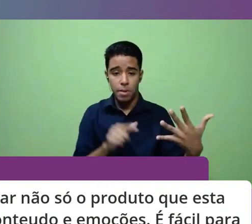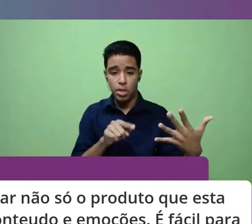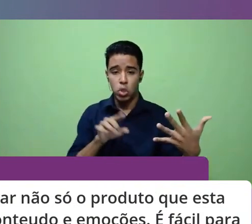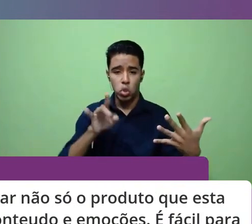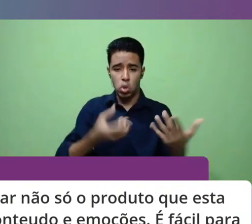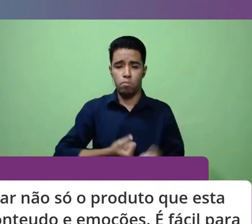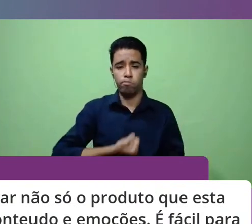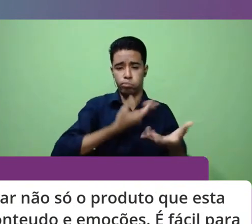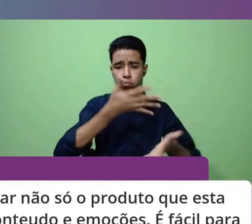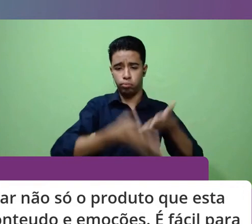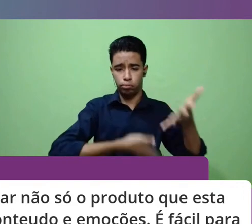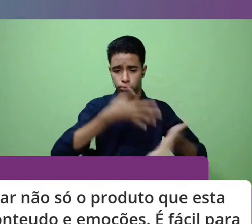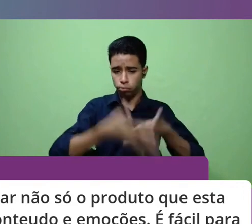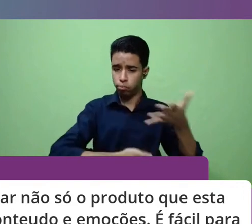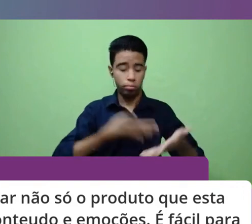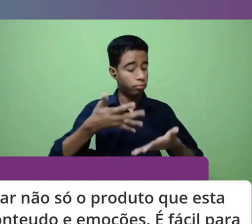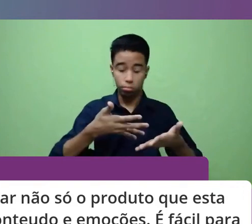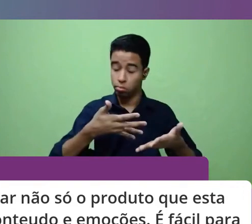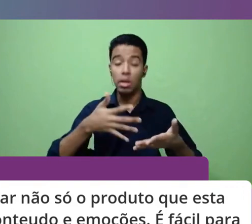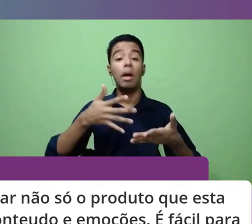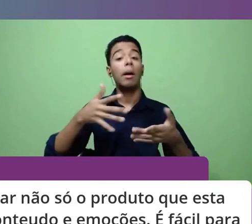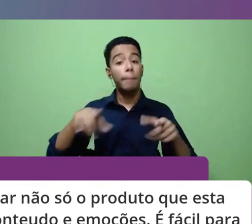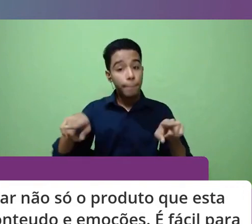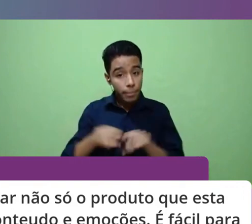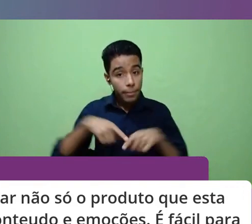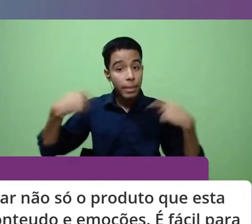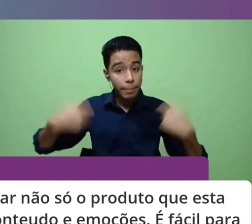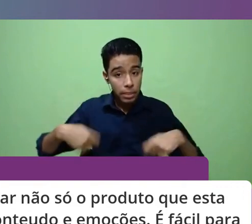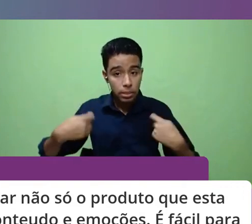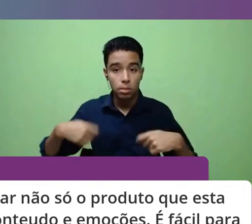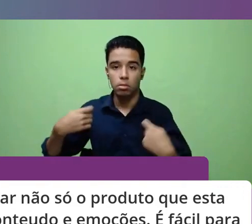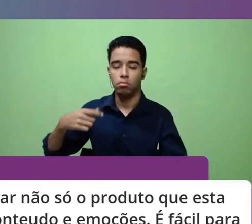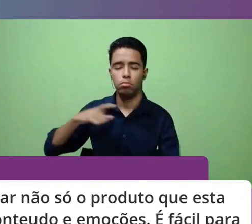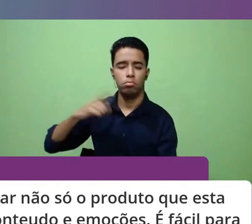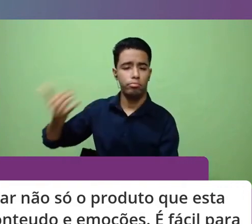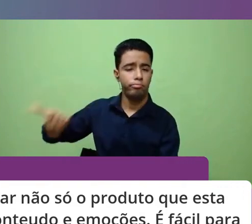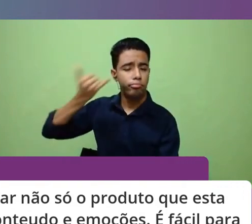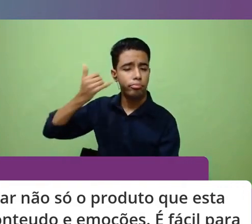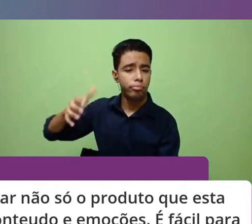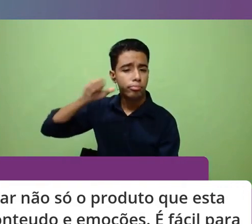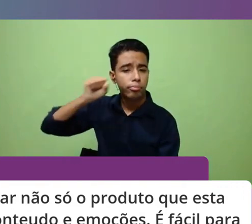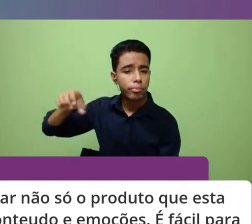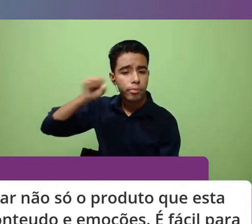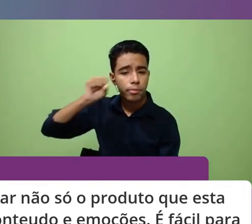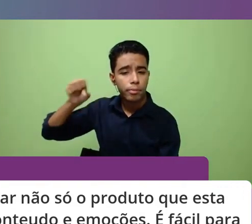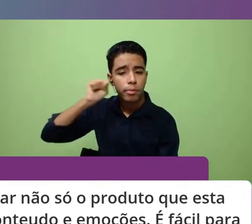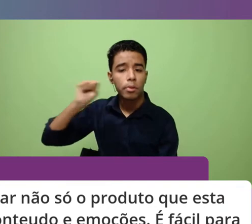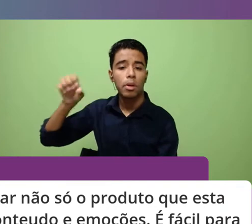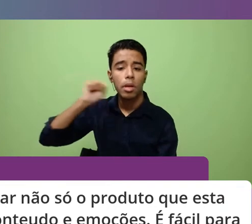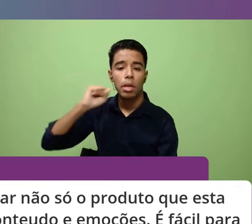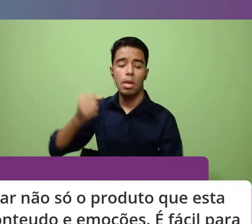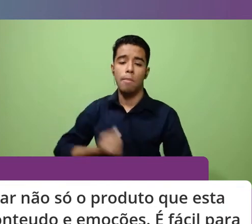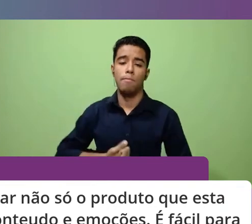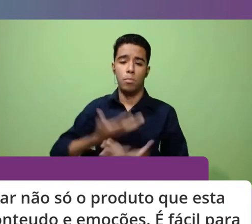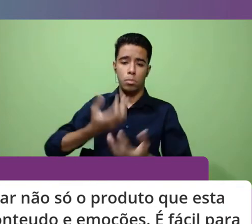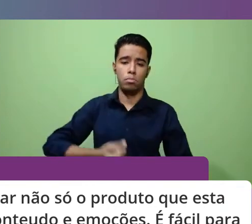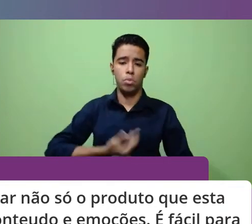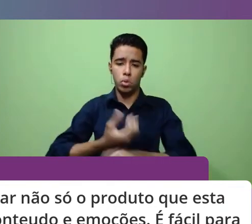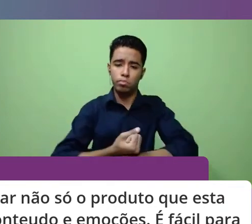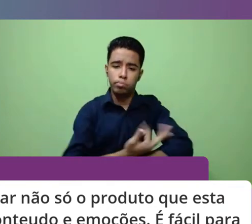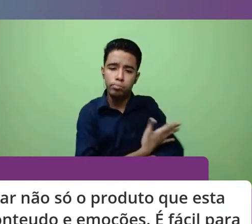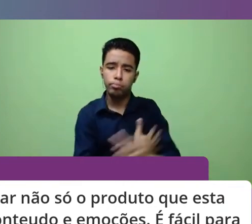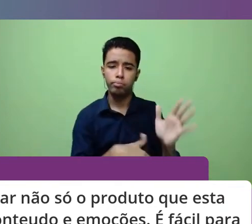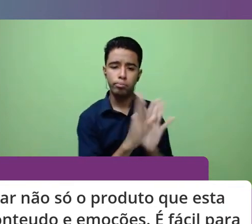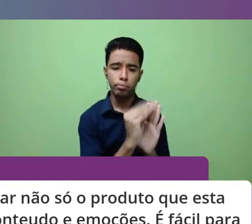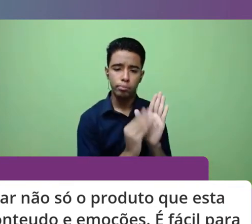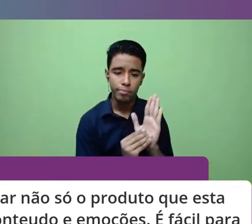os conteúdos, as emoções. É fácil para um ouvinte entender através da fala pelo tom. E você deve reproduzir